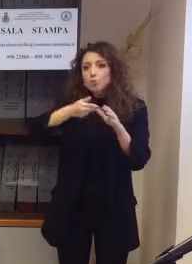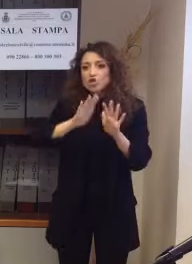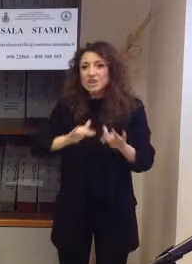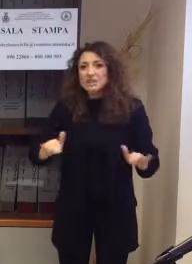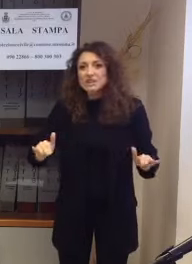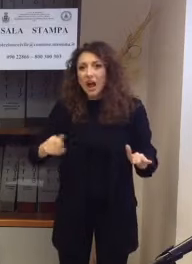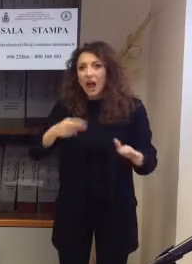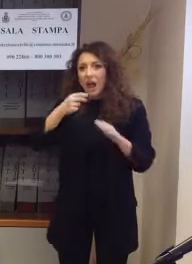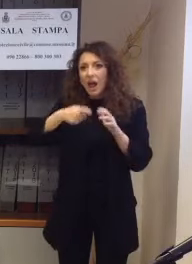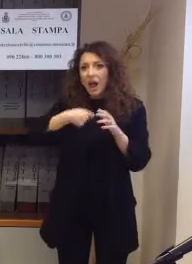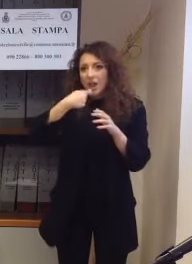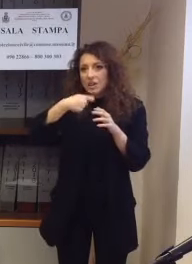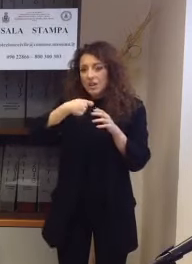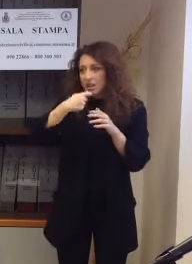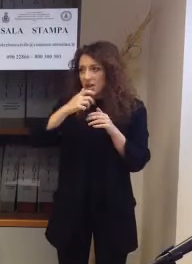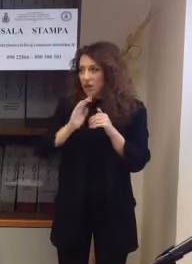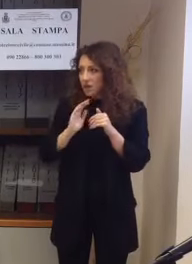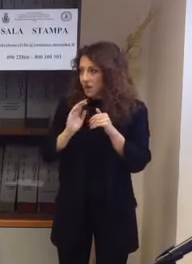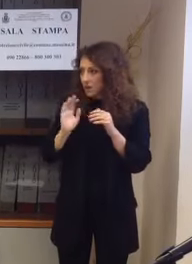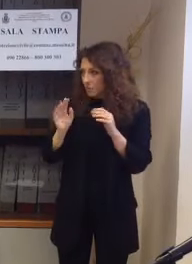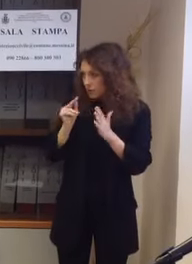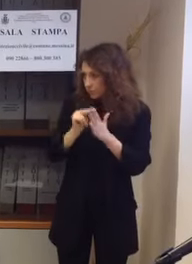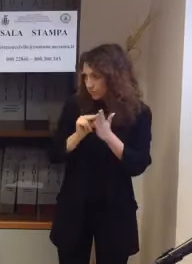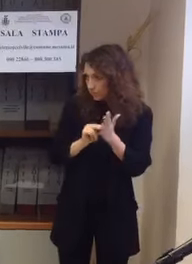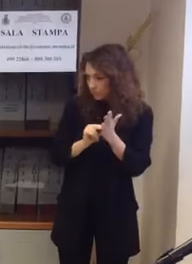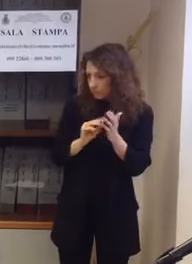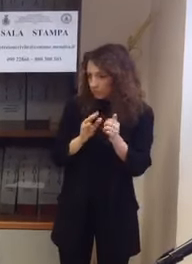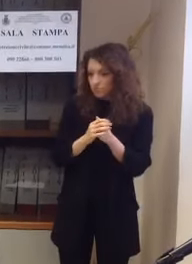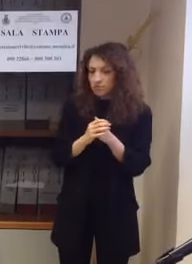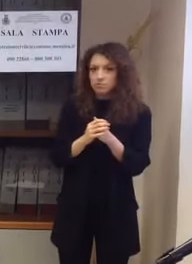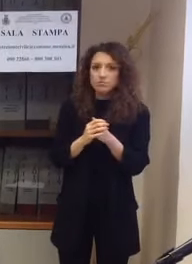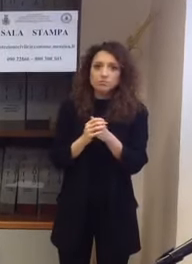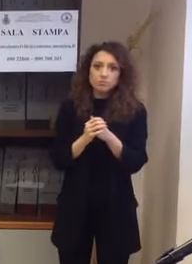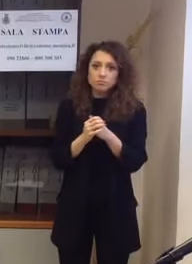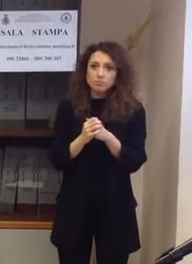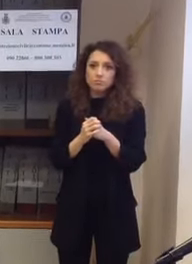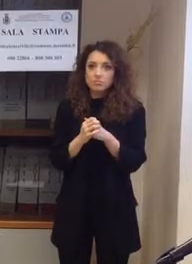infatti... Ah, ma stiamo prendendo nota, per esempio, bene. Allora,